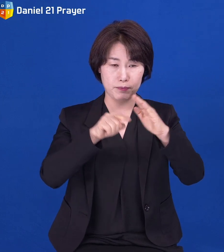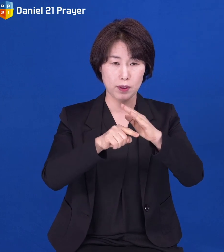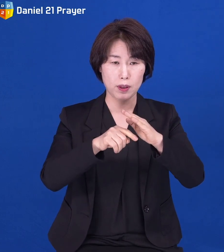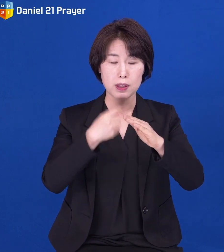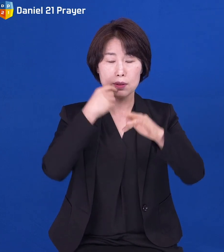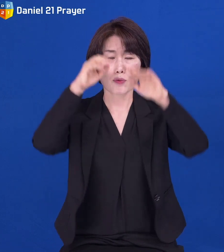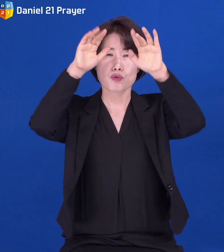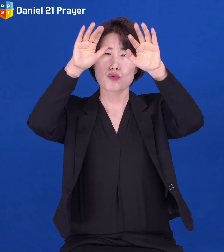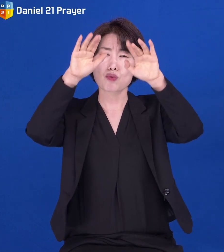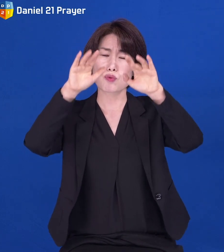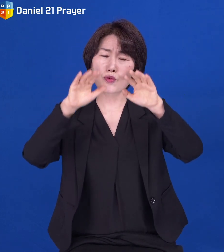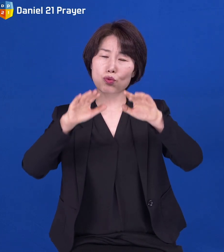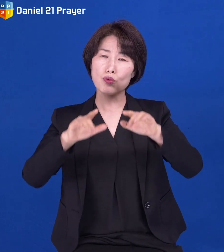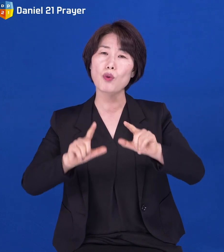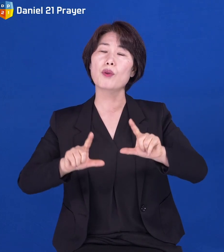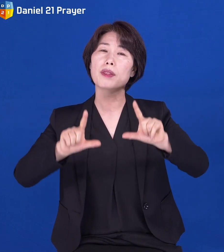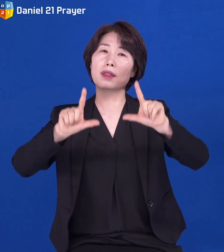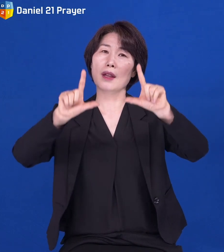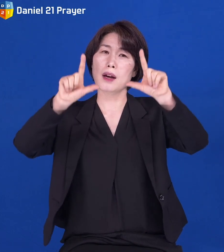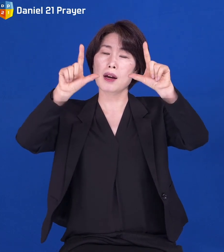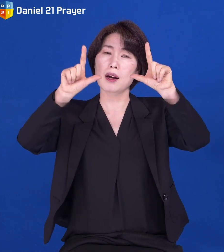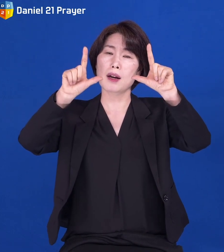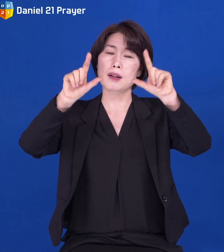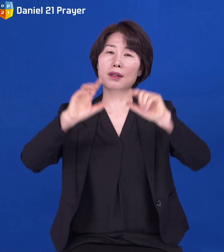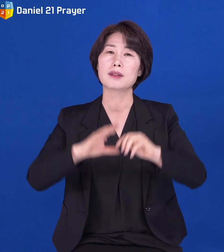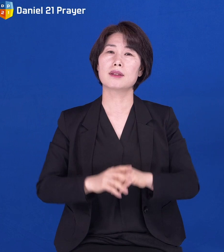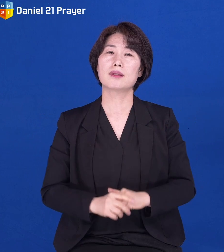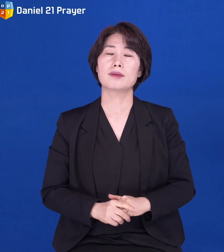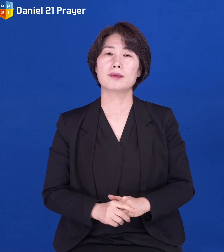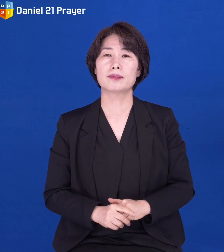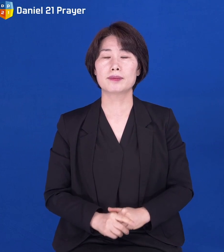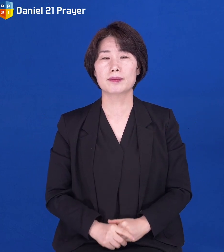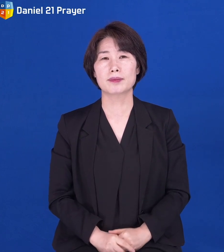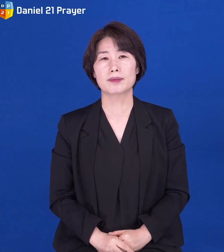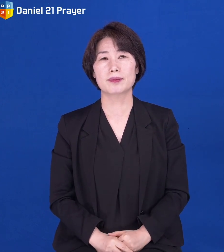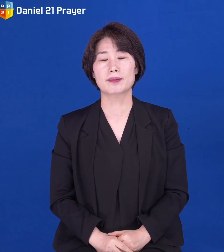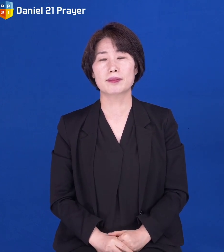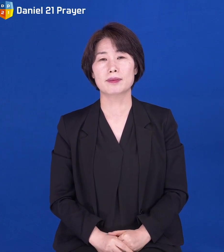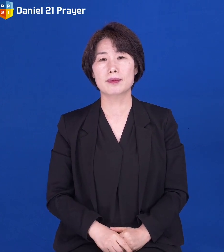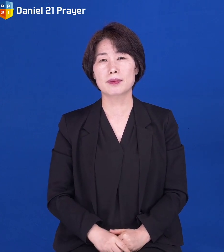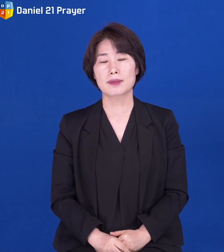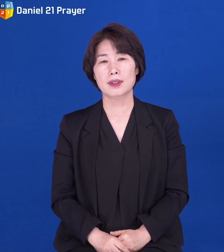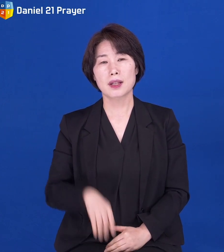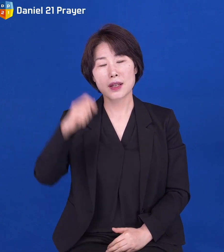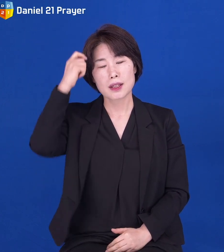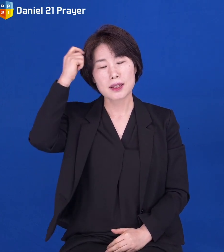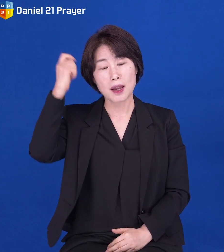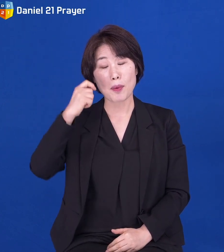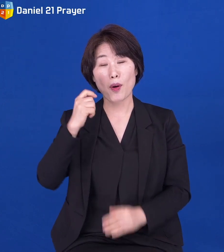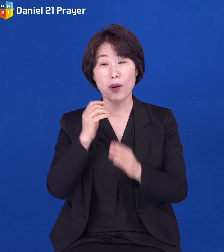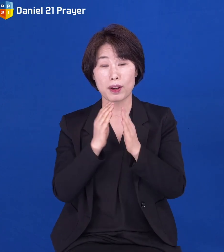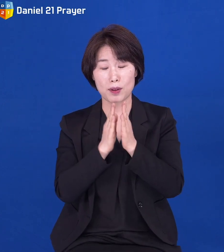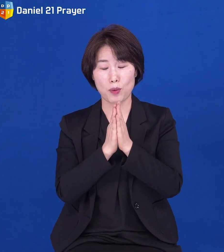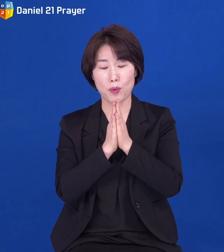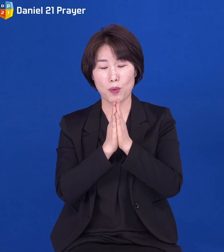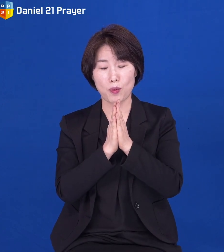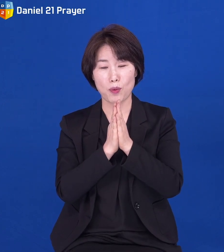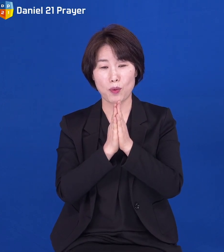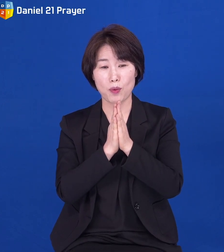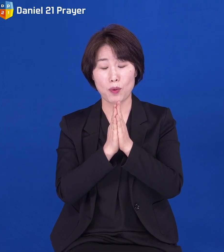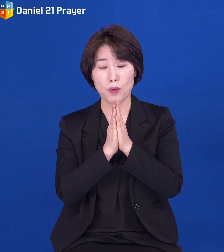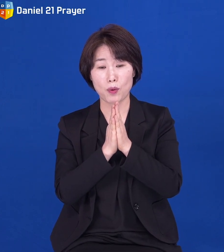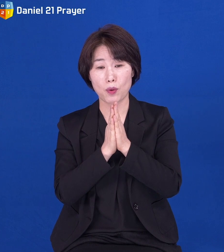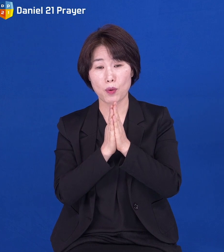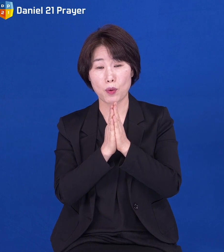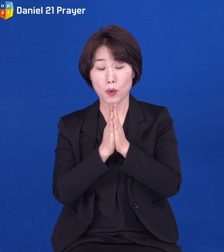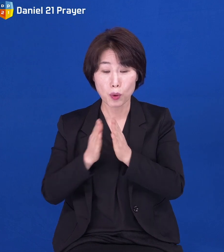곳은 아니었고 이렇게 경사가 이렇게 진 곳이라 가지고 약간 미끌미끌하고 이제 새벽에는 좀 힘들었는데 그런 동네 교회들이 새벽 기도가